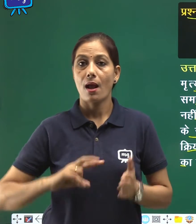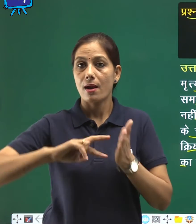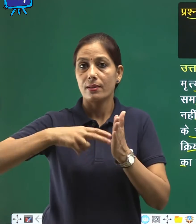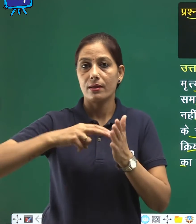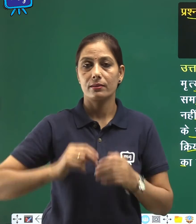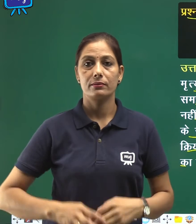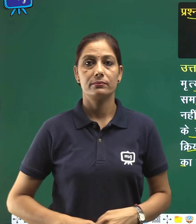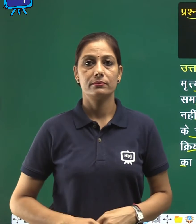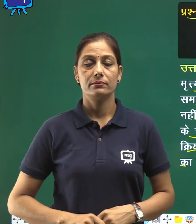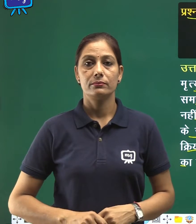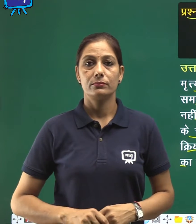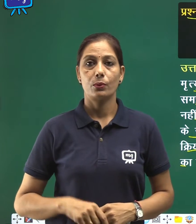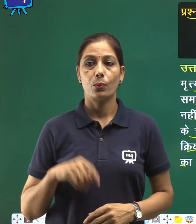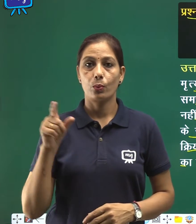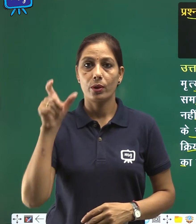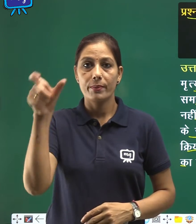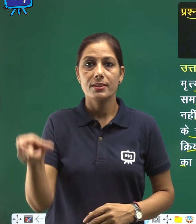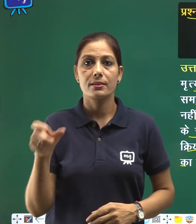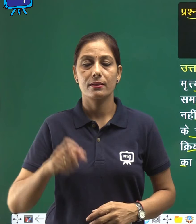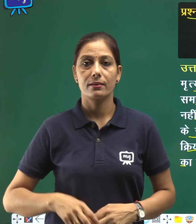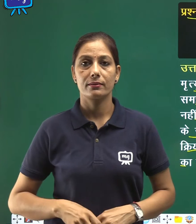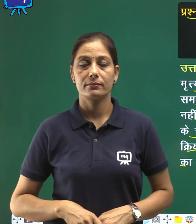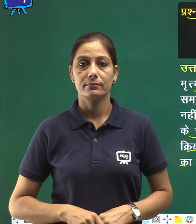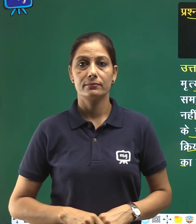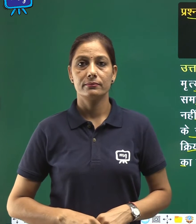अर्थात उन्होंने